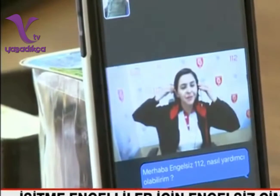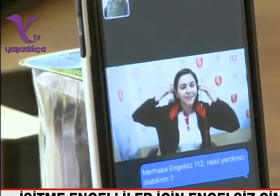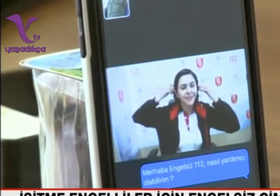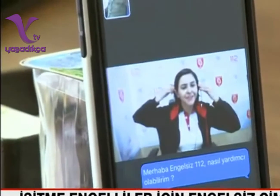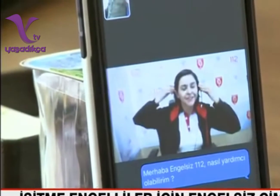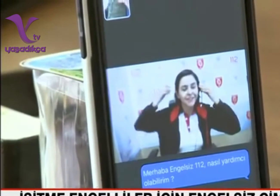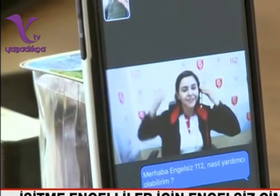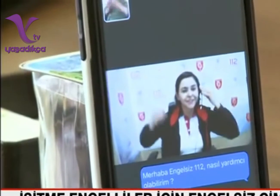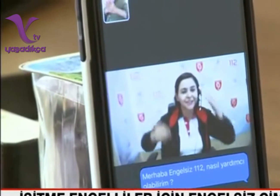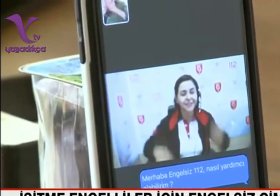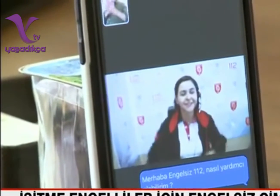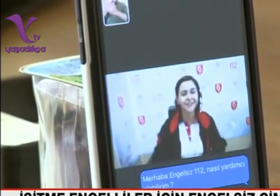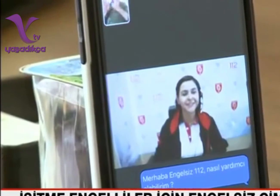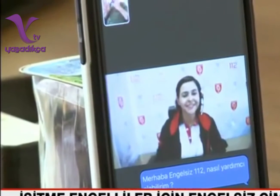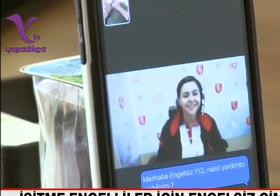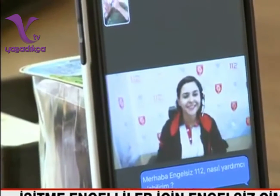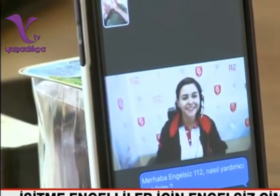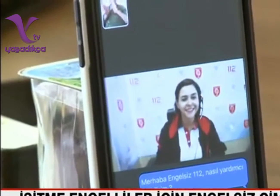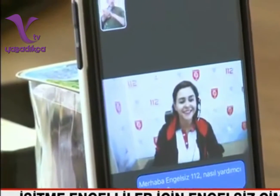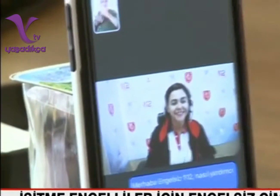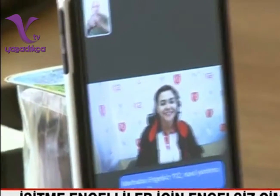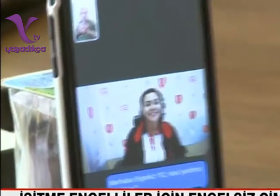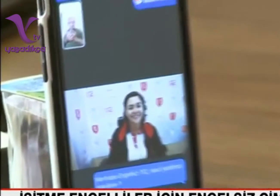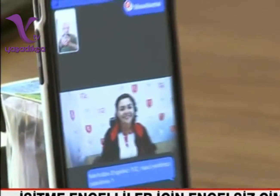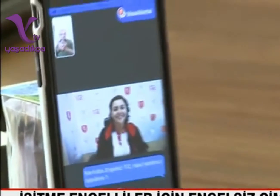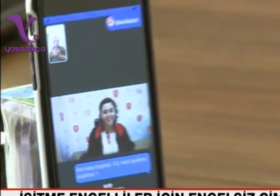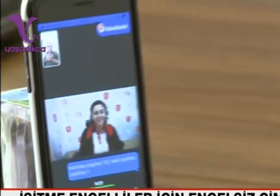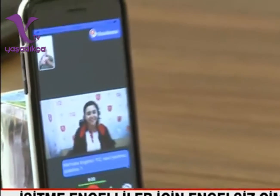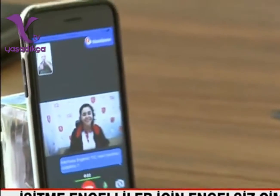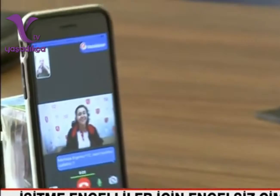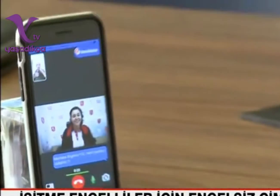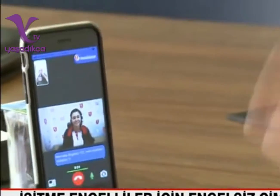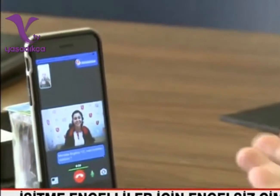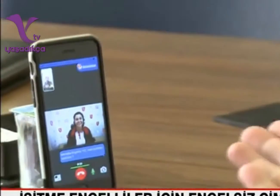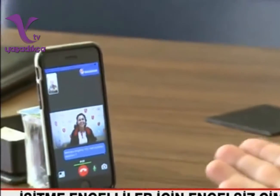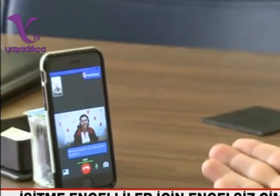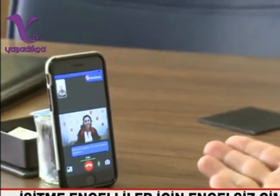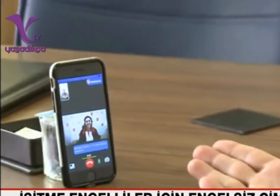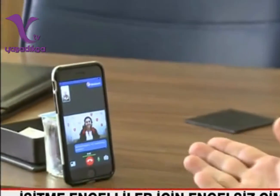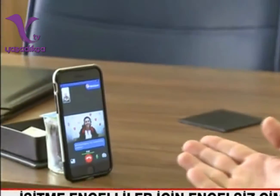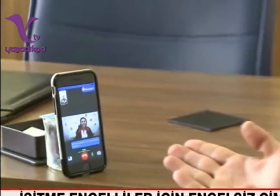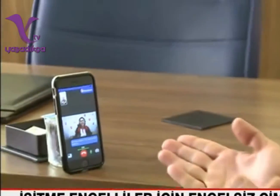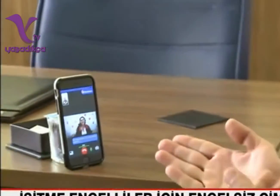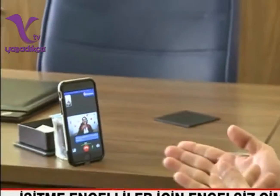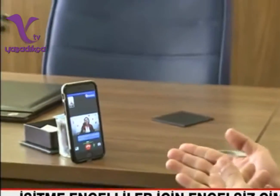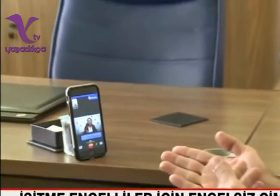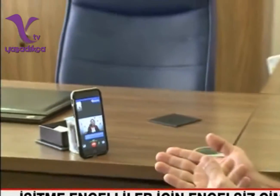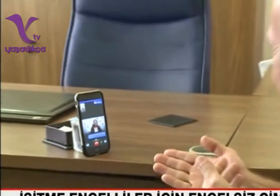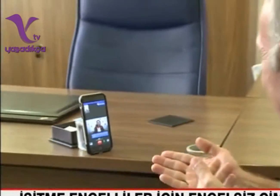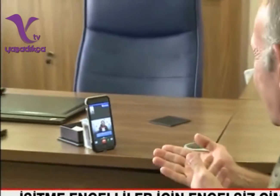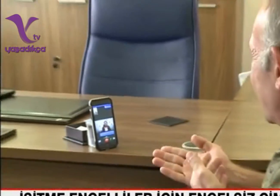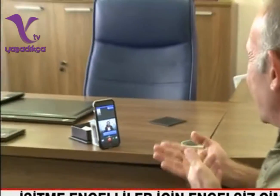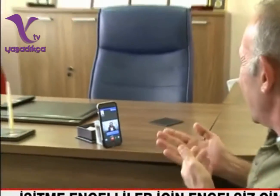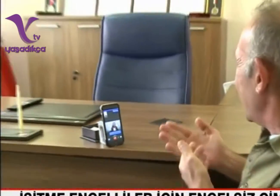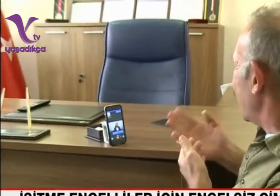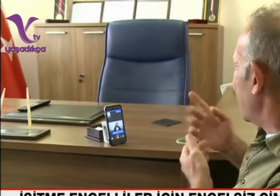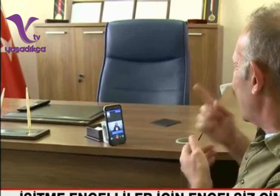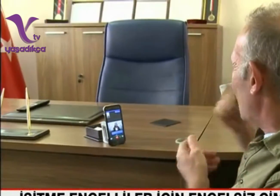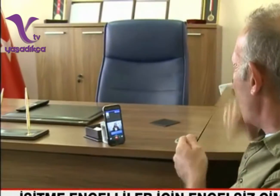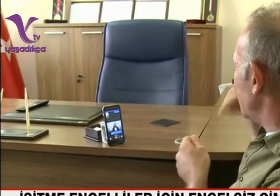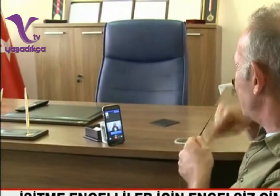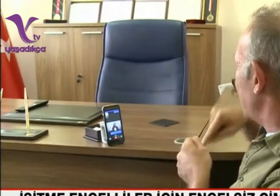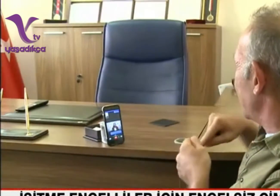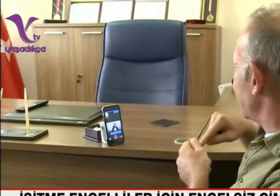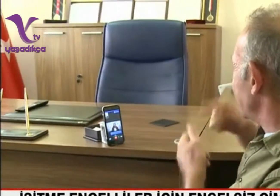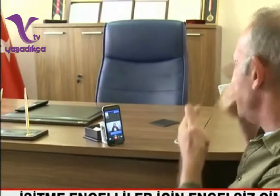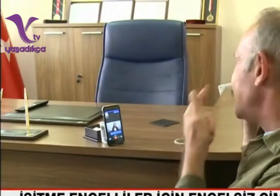Merhabalar ben işaret dili tercümanı Yım Hayırlısı olsun teşekkür ederim